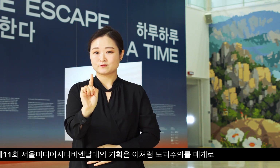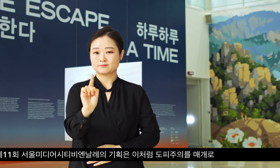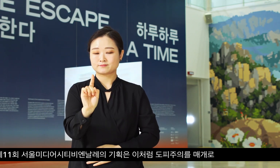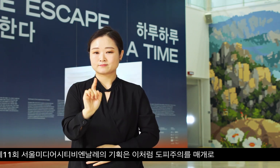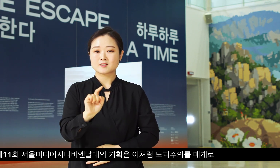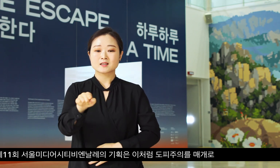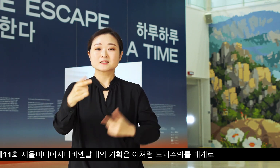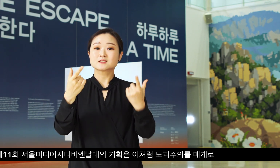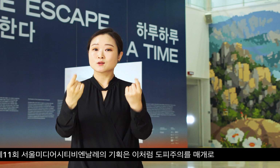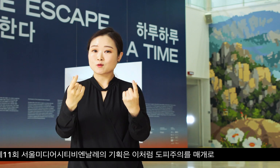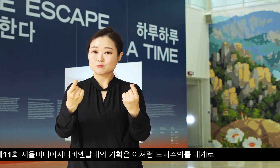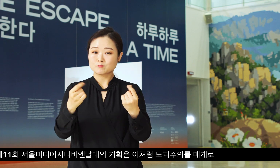이처럼 도피주의를 매개로